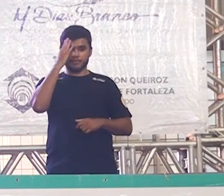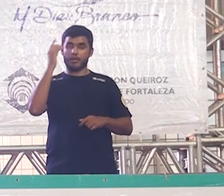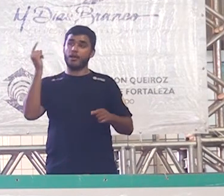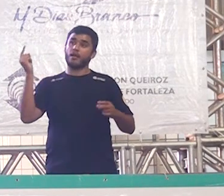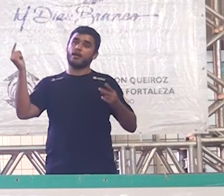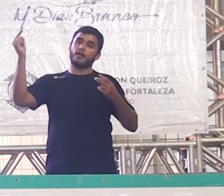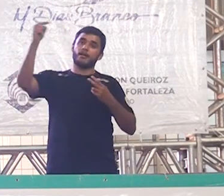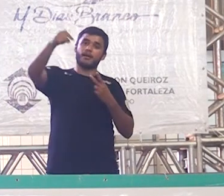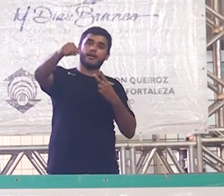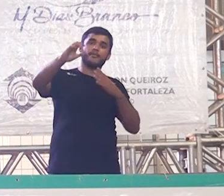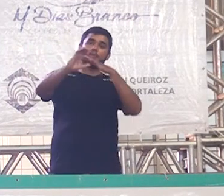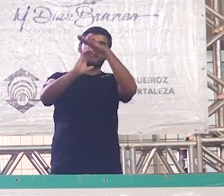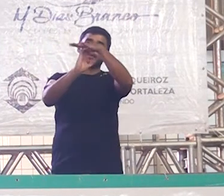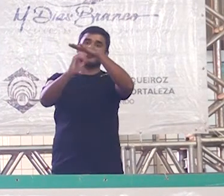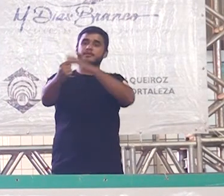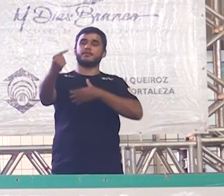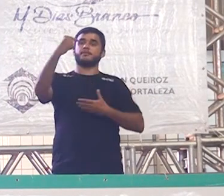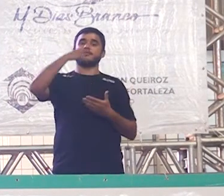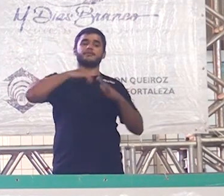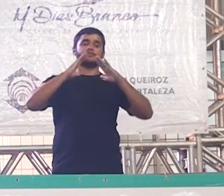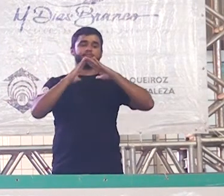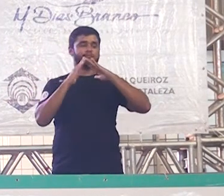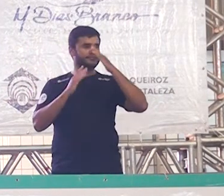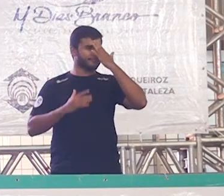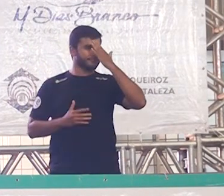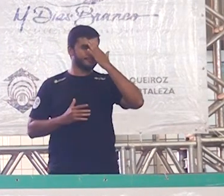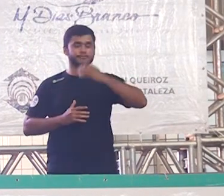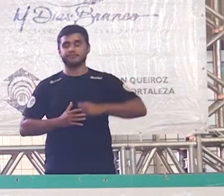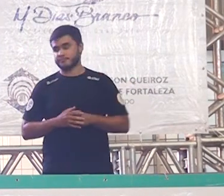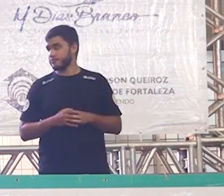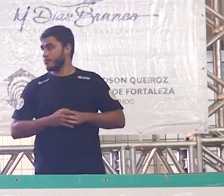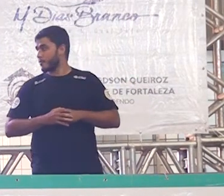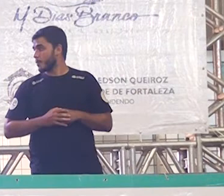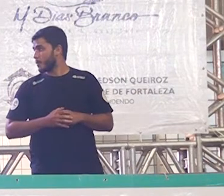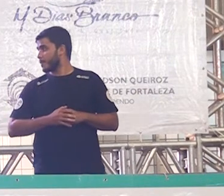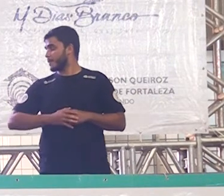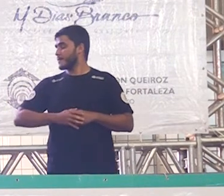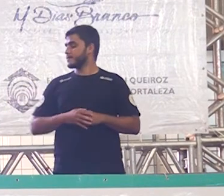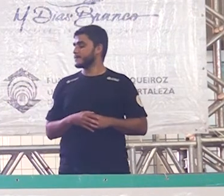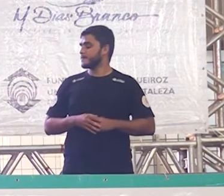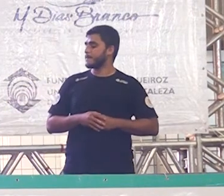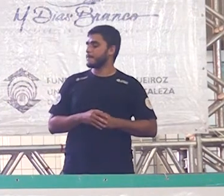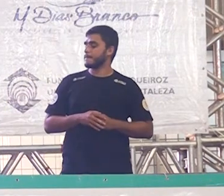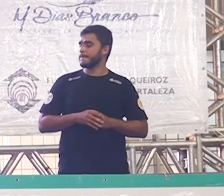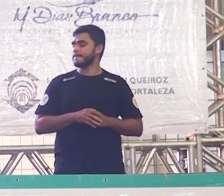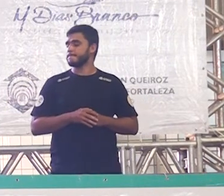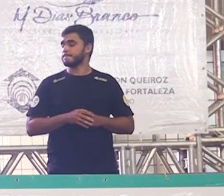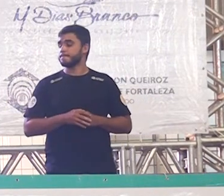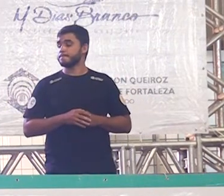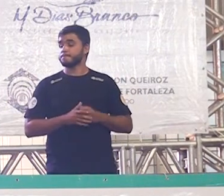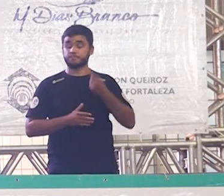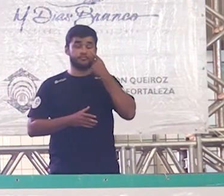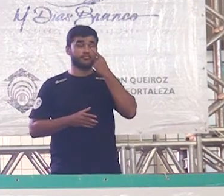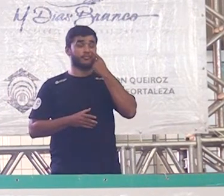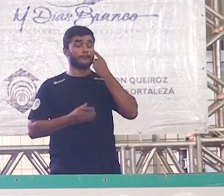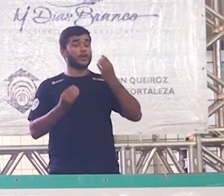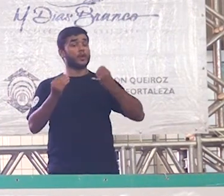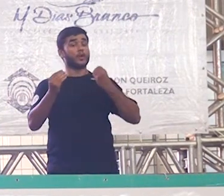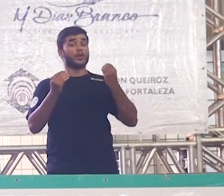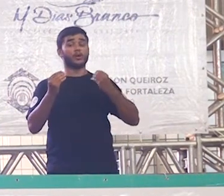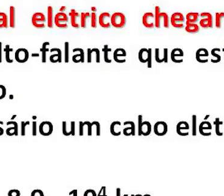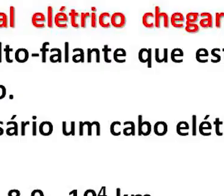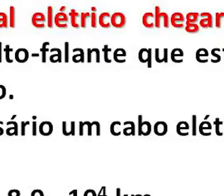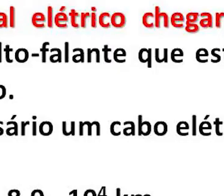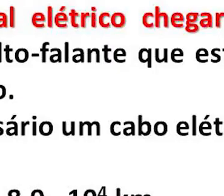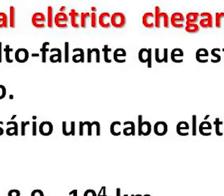do satélite vem direto para a TV por antena. Bom, vamos lá para essa questão. Eu tenho que o sinal elétrico deve chegar